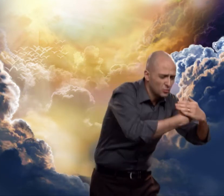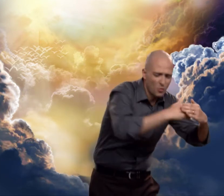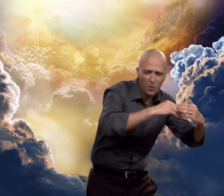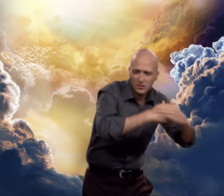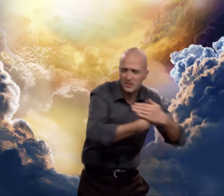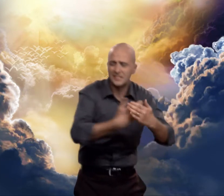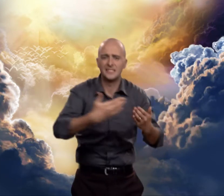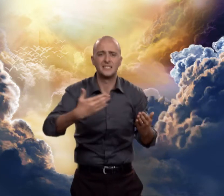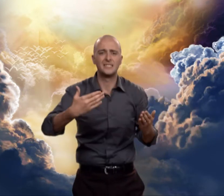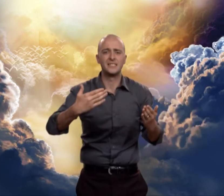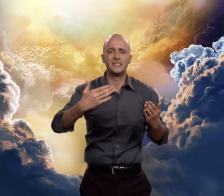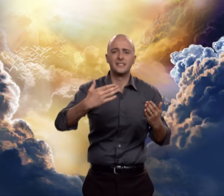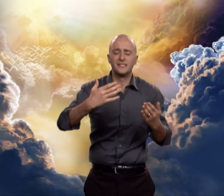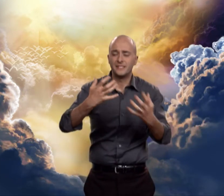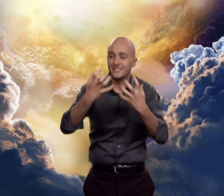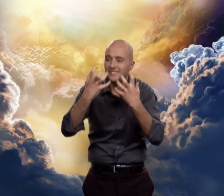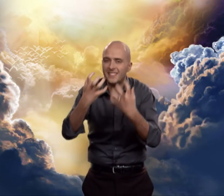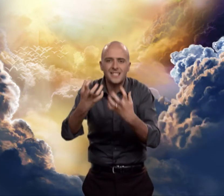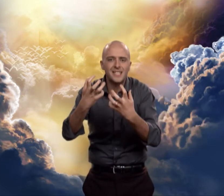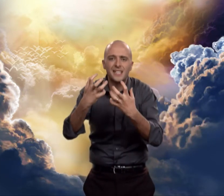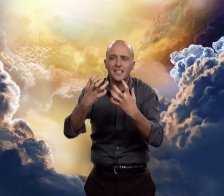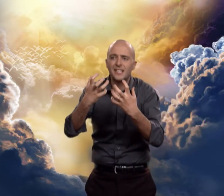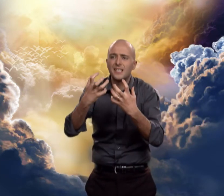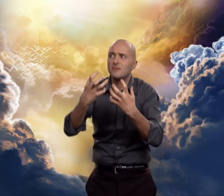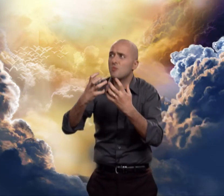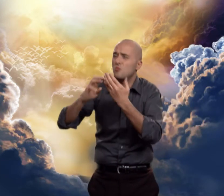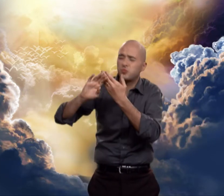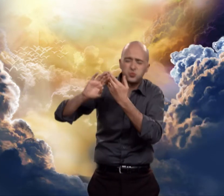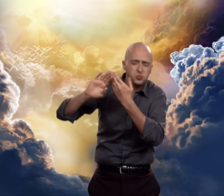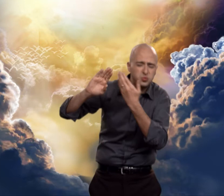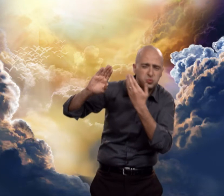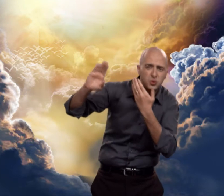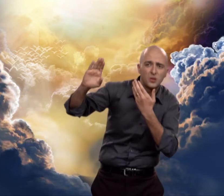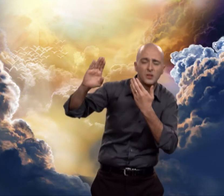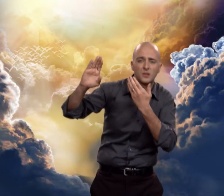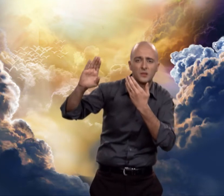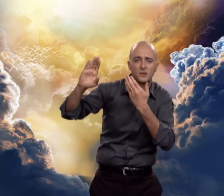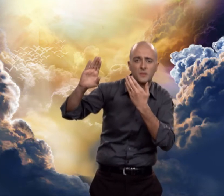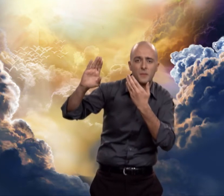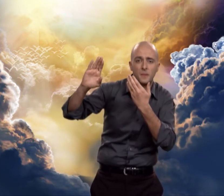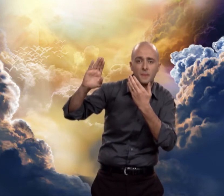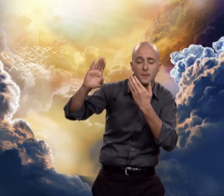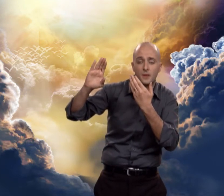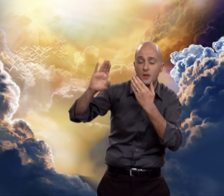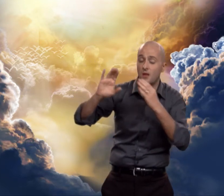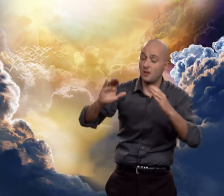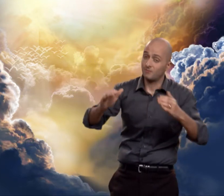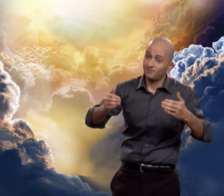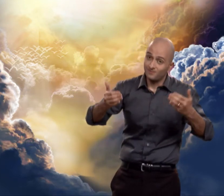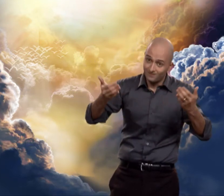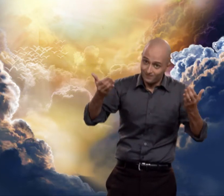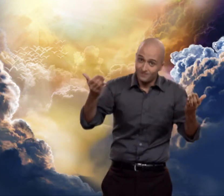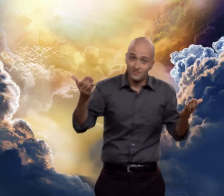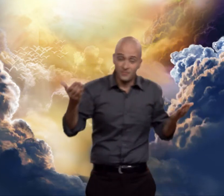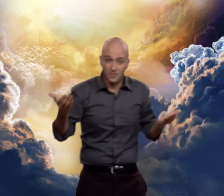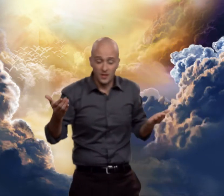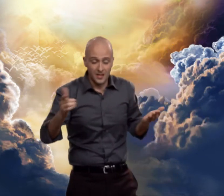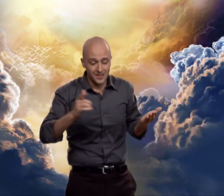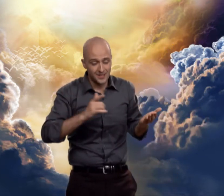Deus. Ali está o orgulhoso Herodes, que zombou do título real de Cristo. Ali estão aqueles que com